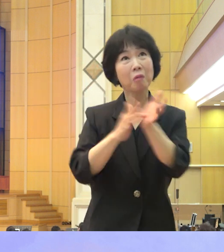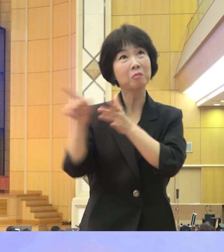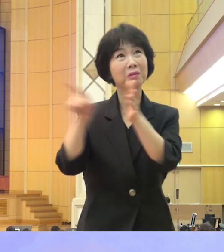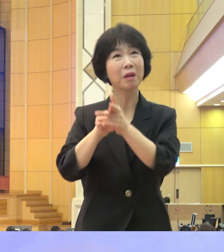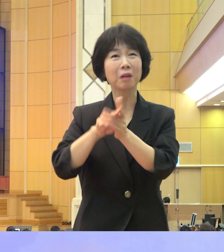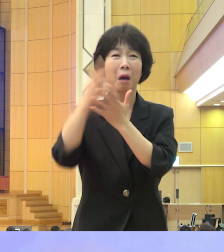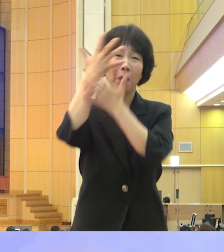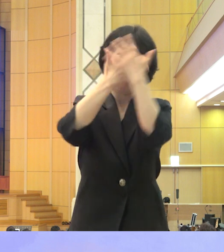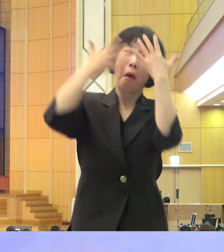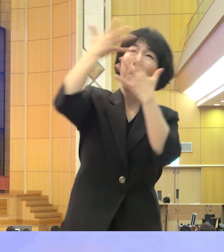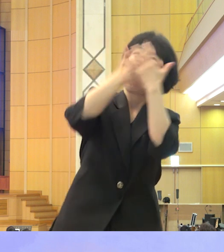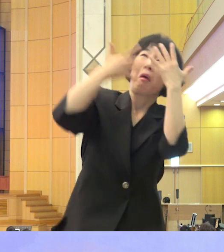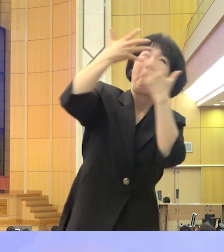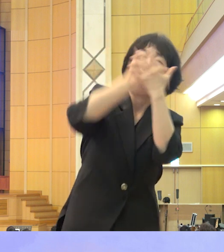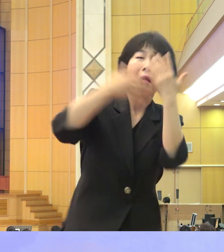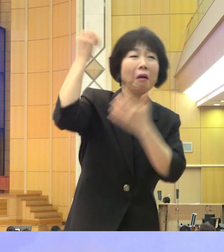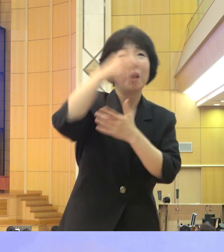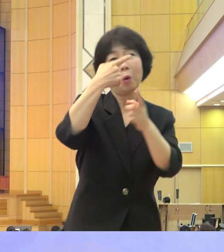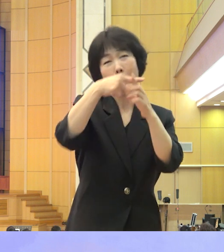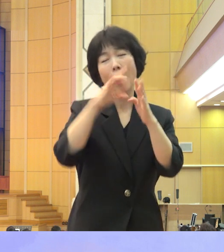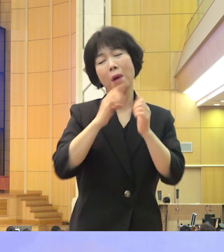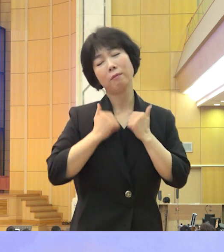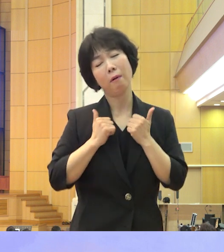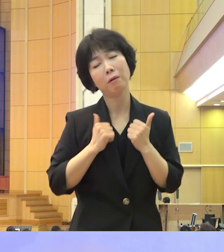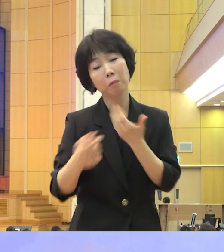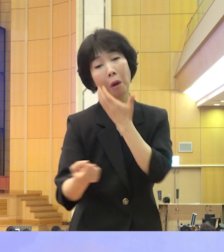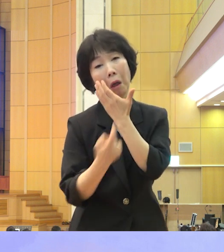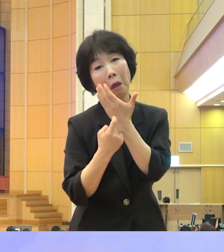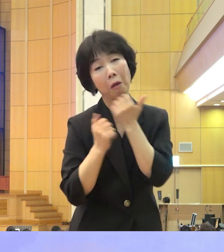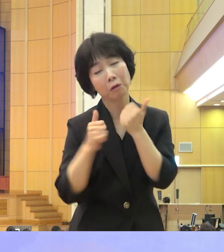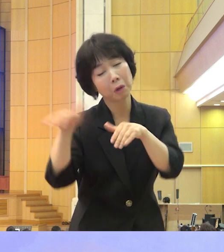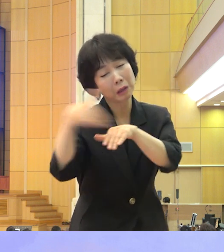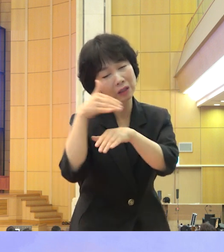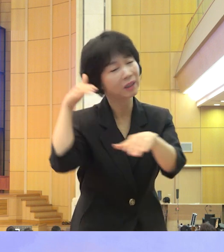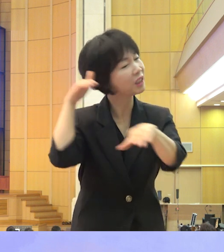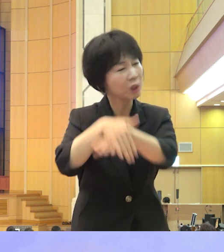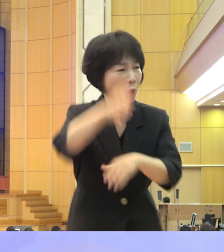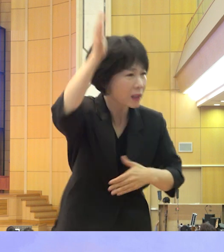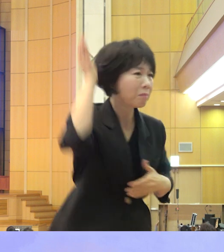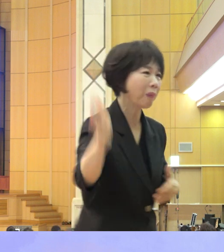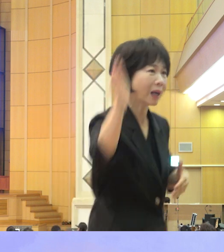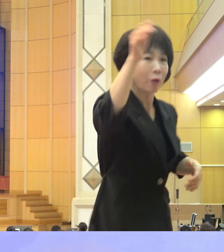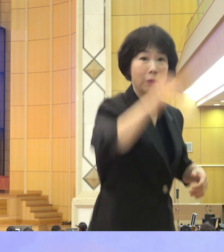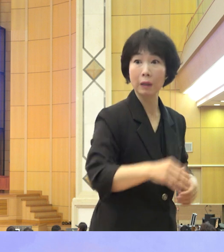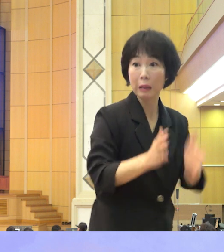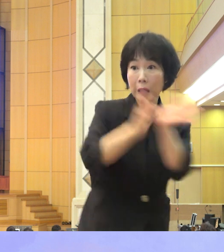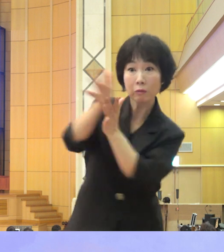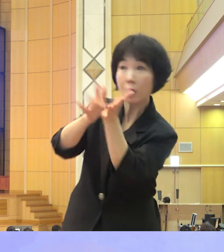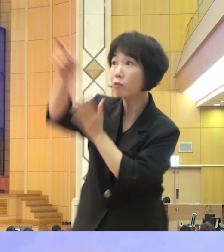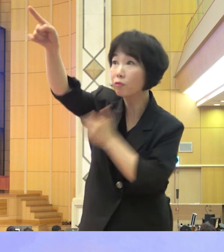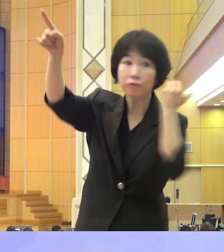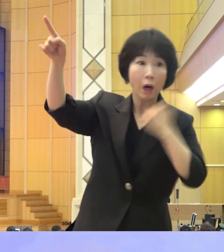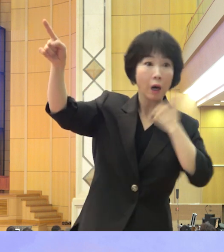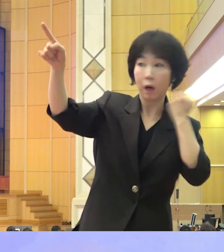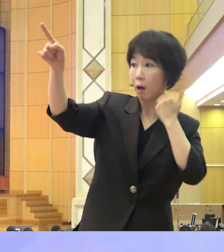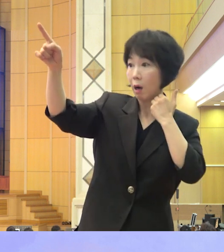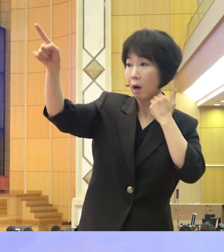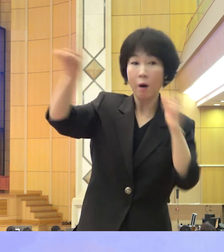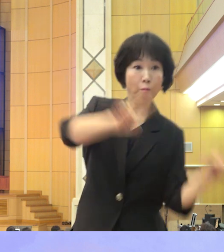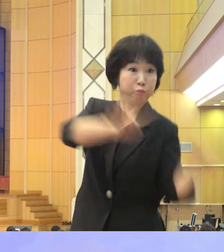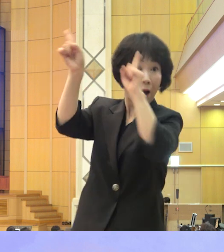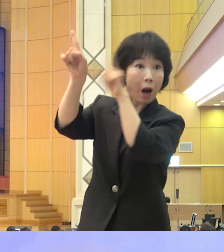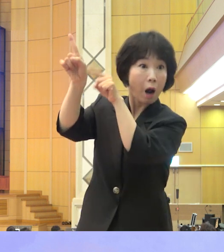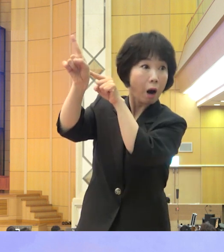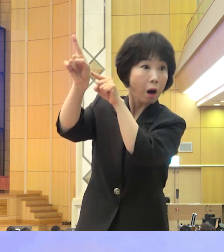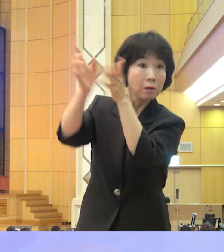나는 예수 믿어 이러고 교회만 다니는 그런 교회 다니는 교인이 되지 말고